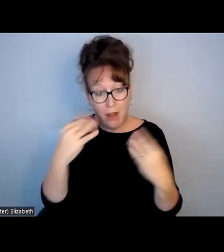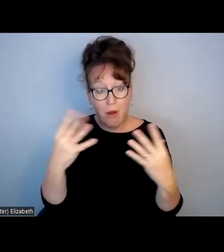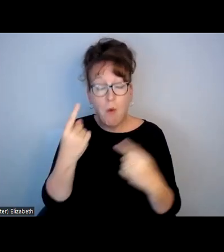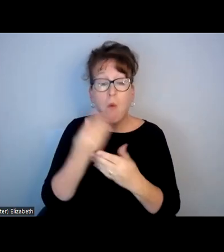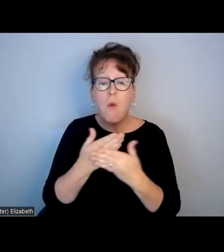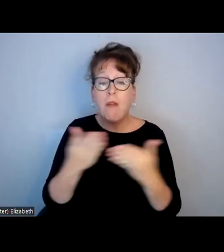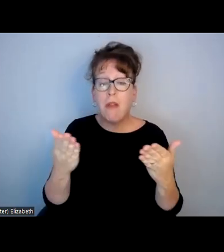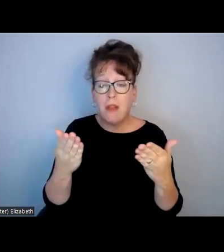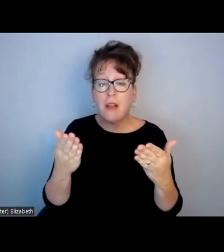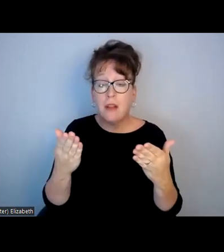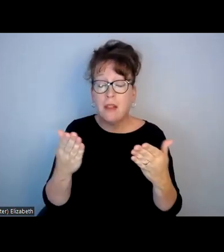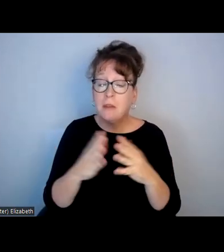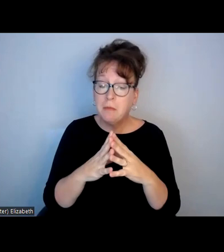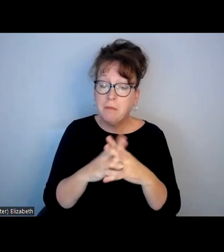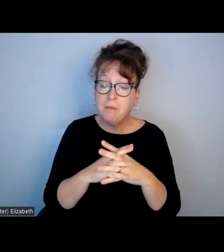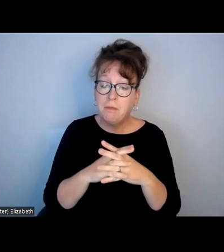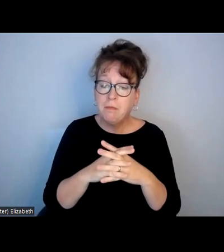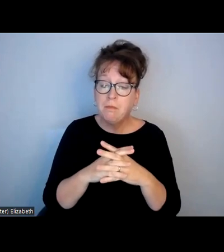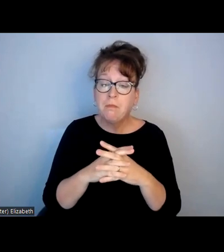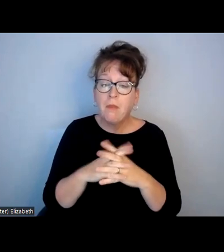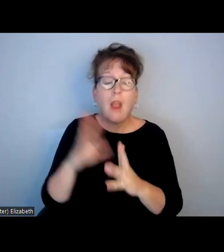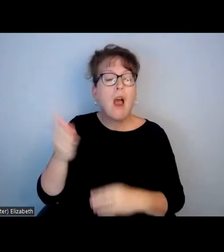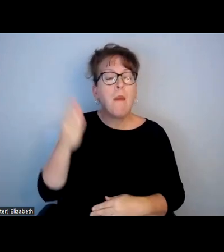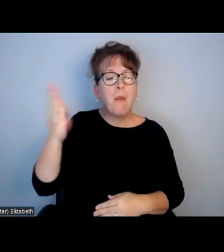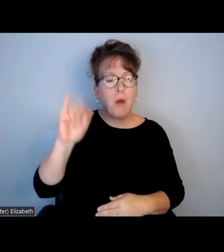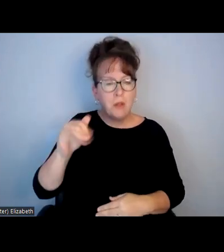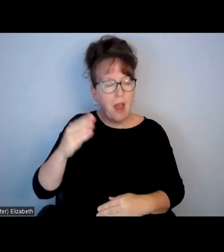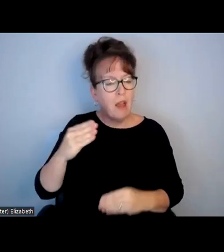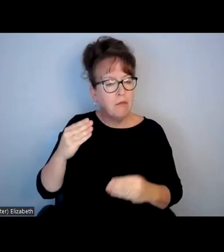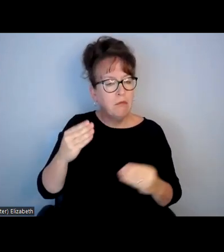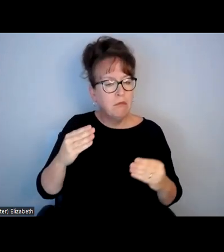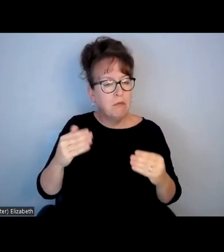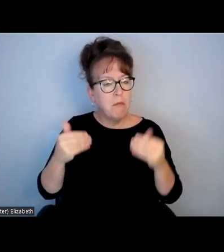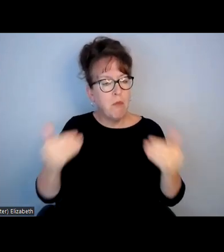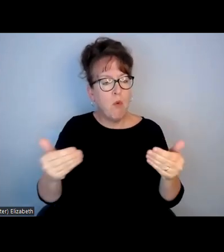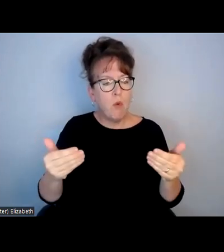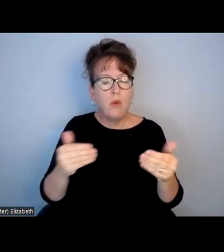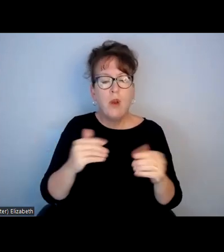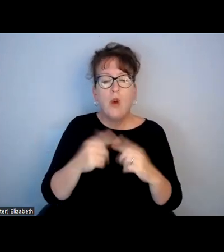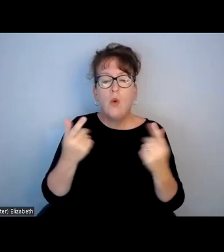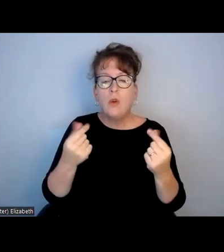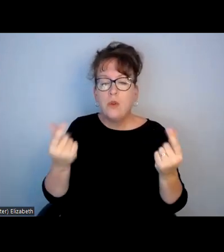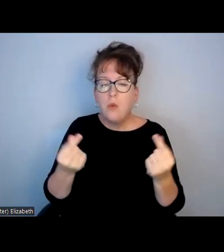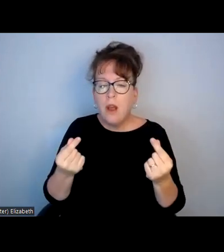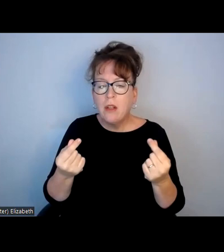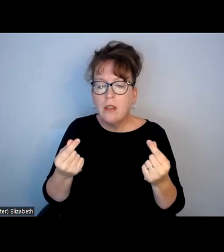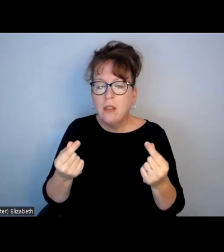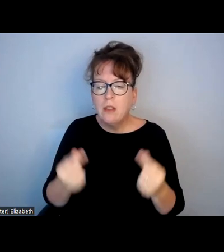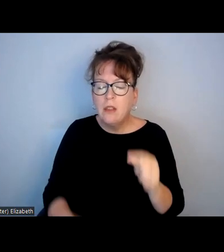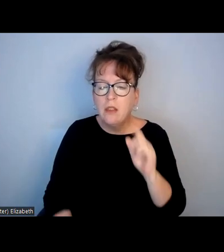propuestas una de las cosas una de las cosas que se avanzó fue una propuesta